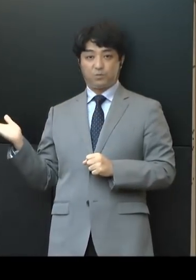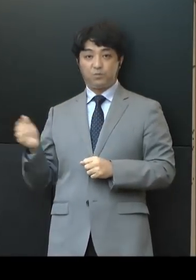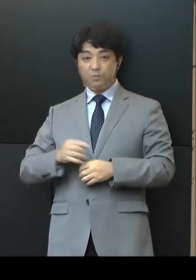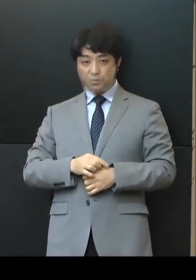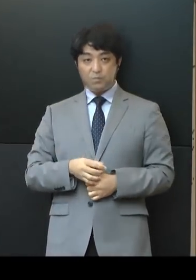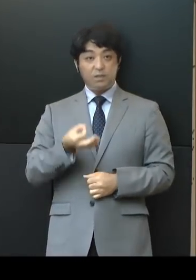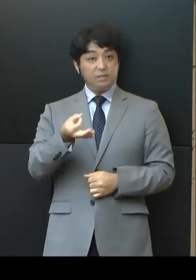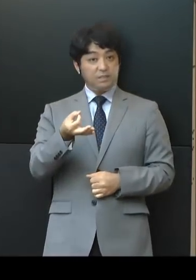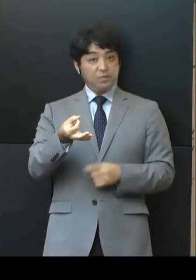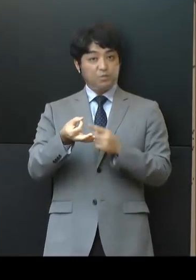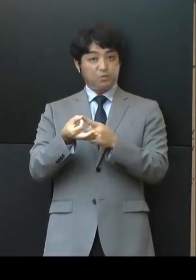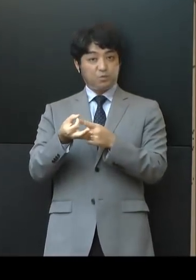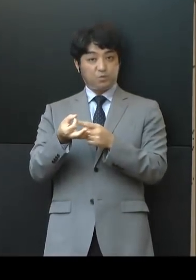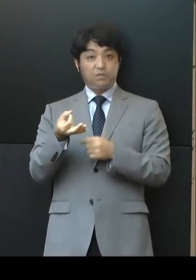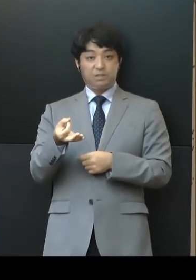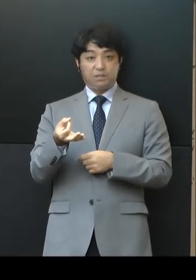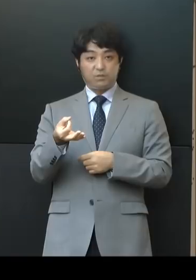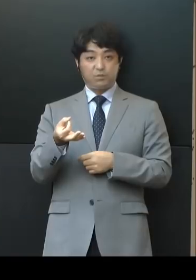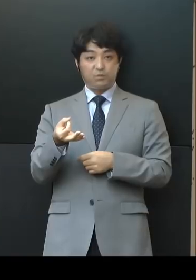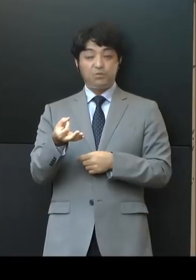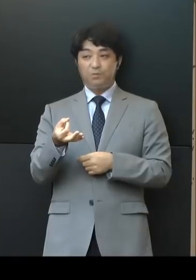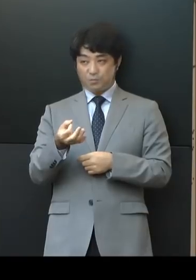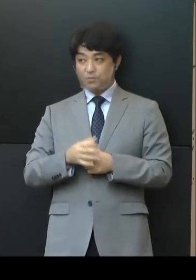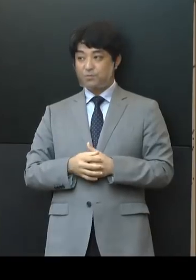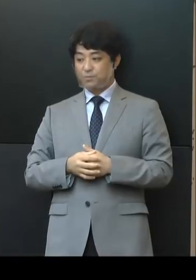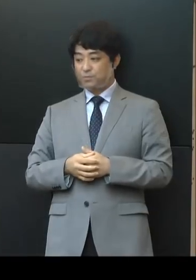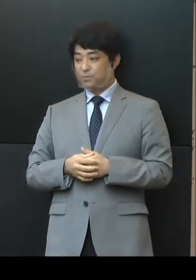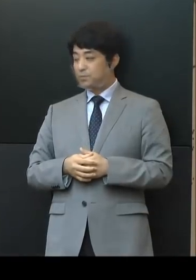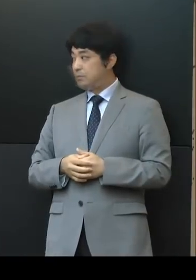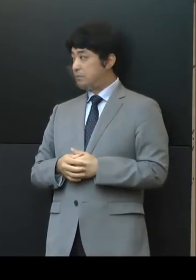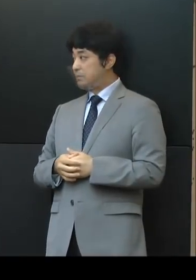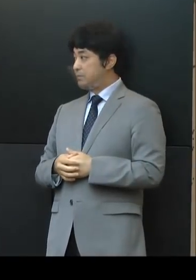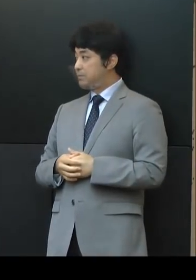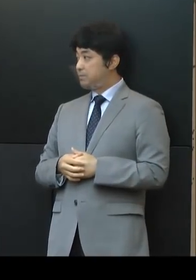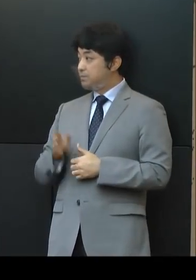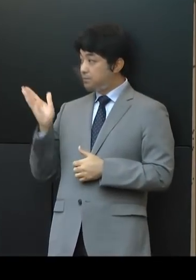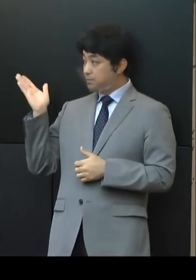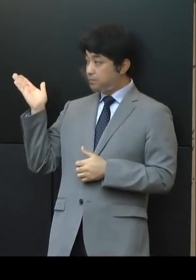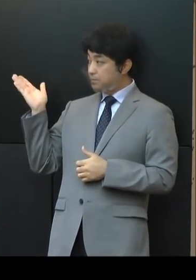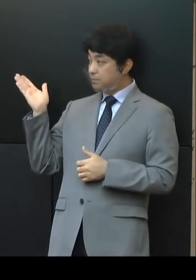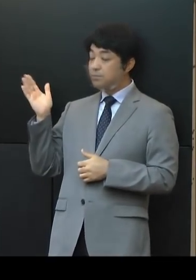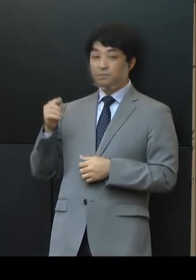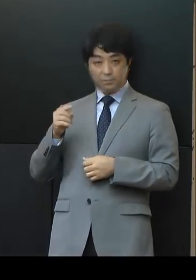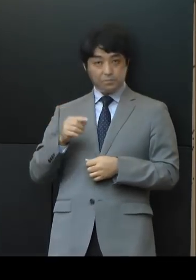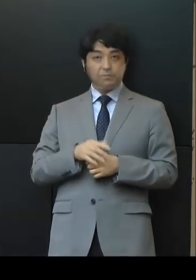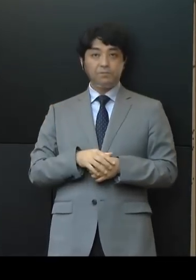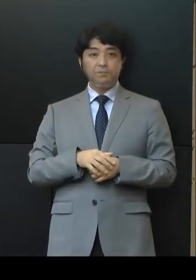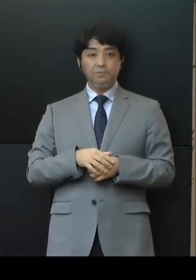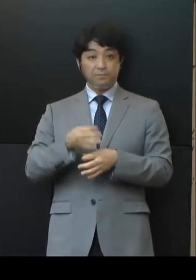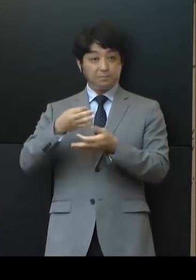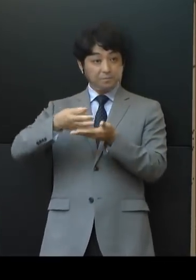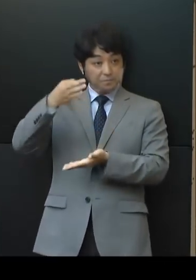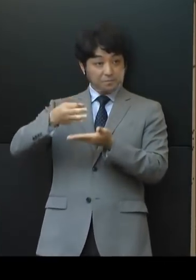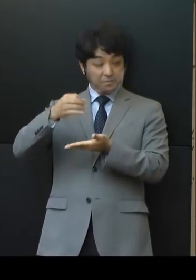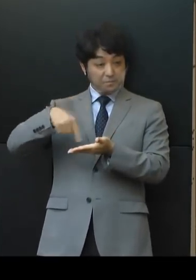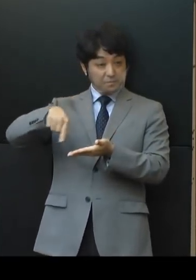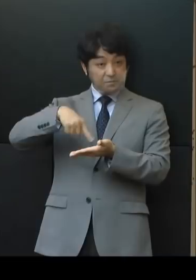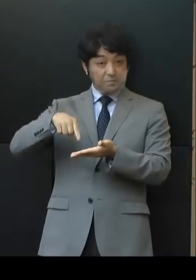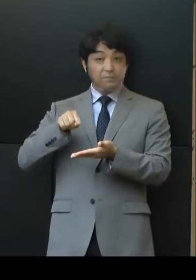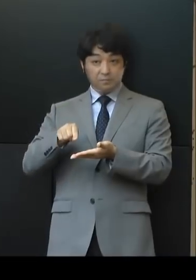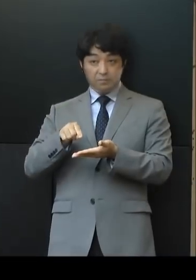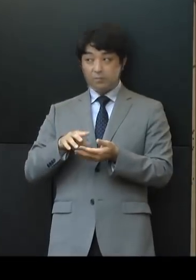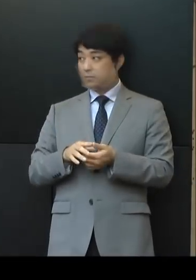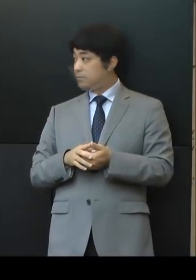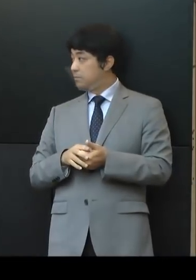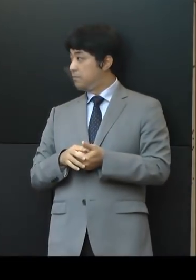はい、 それから独自性、 はい、はい、まだ規模の話ですけれども、今その